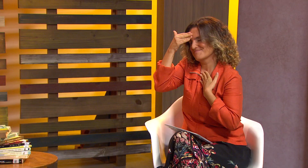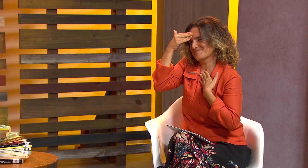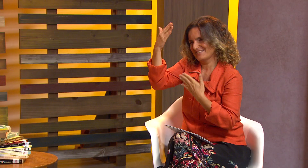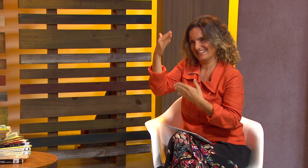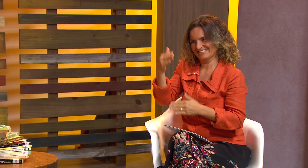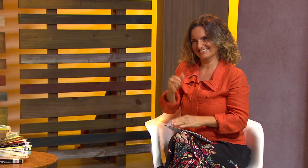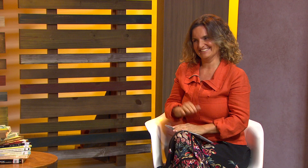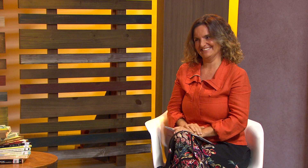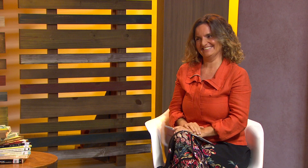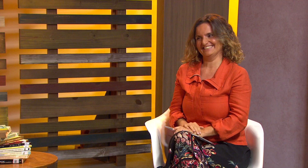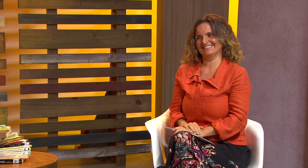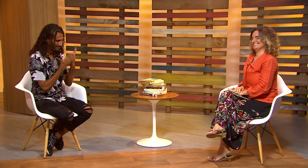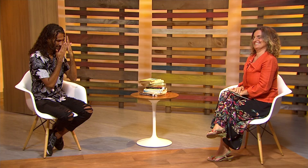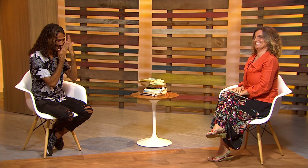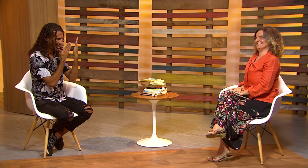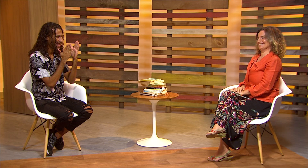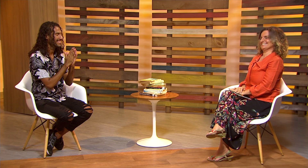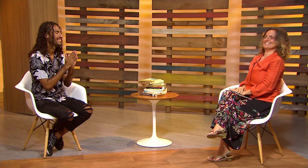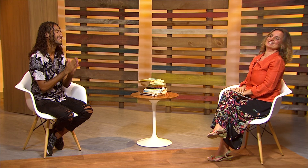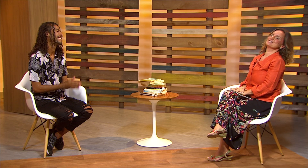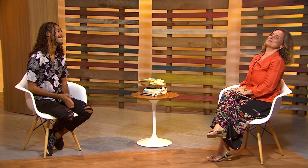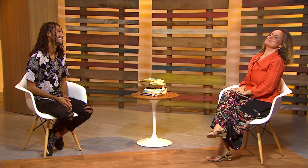Muito obrigada. Obrigado.